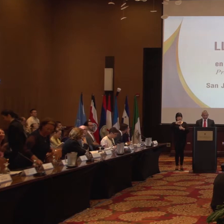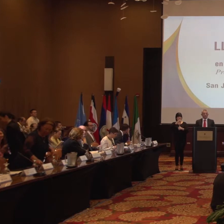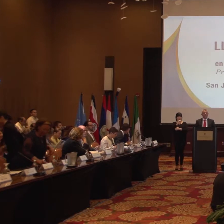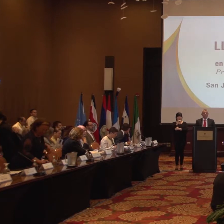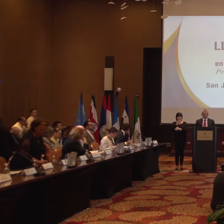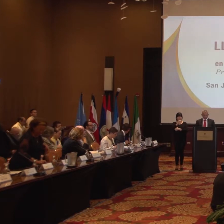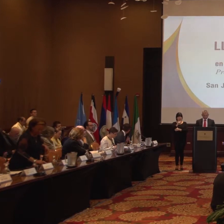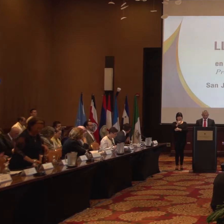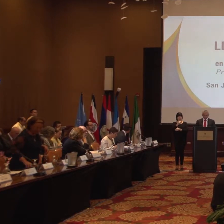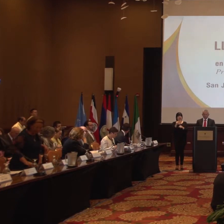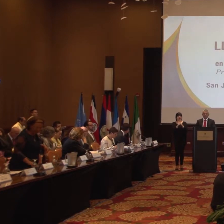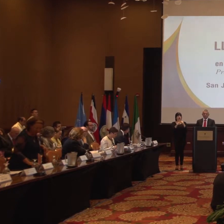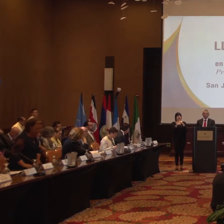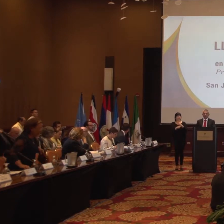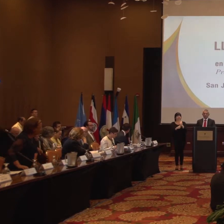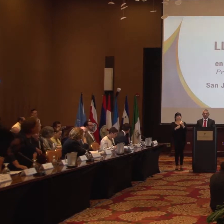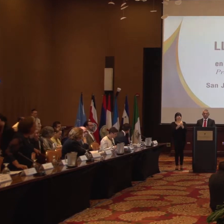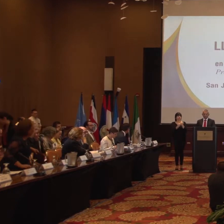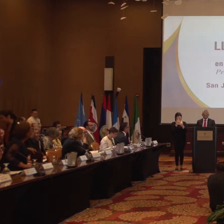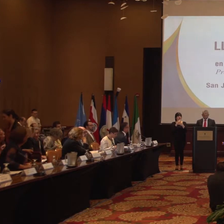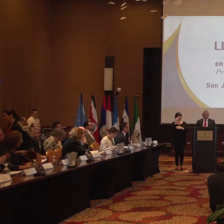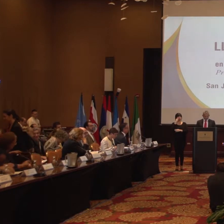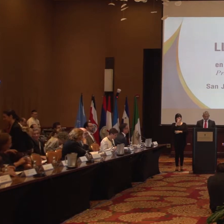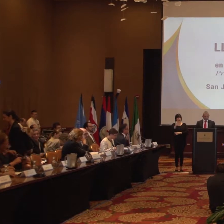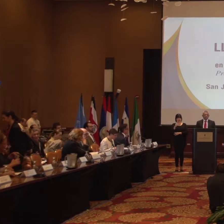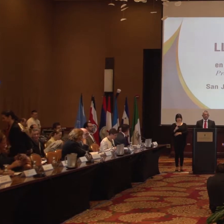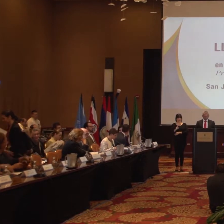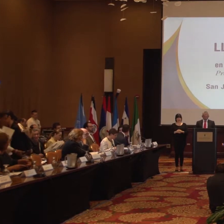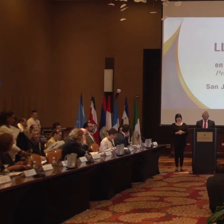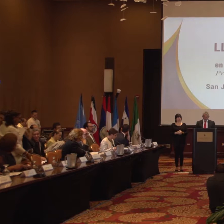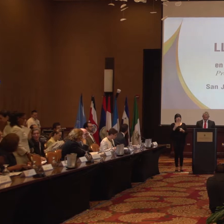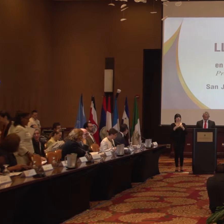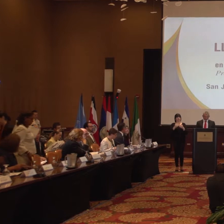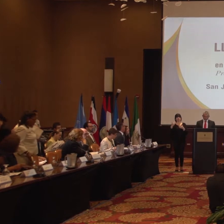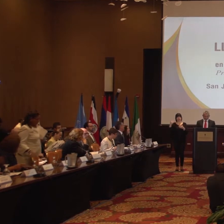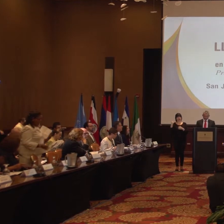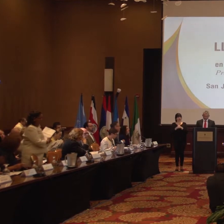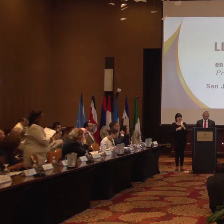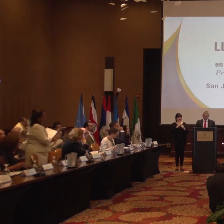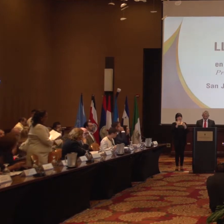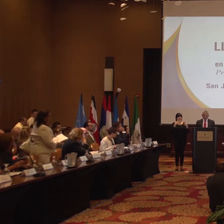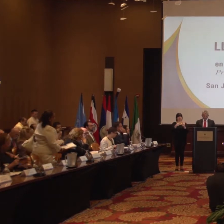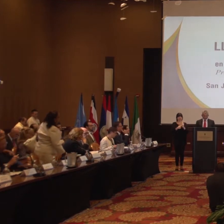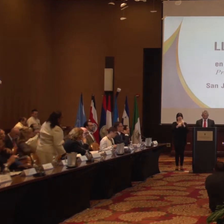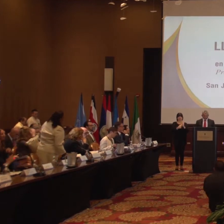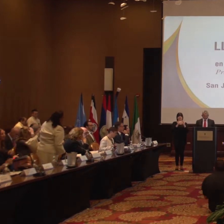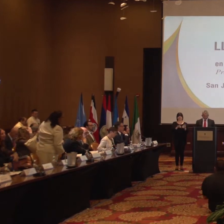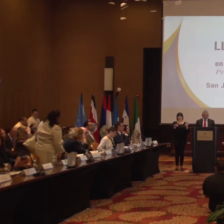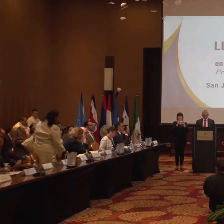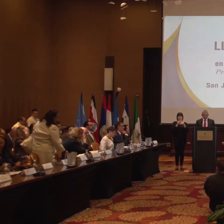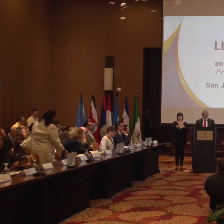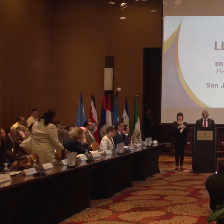sica con el auspicio del gobierno de Costa rica en los últimos años se ha presentado una notable